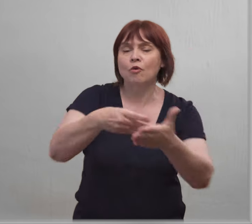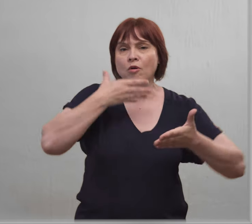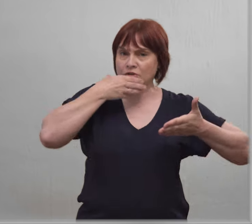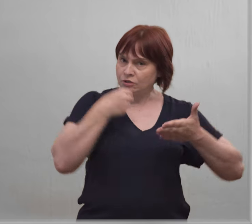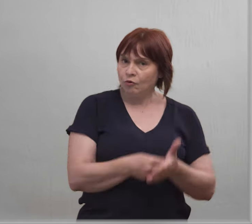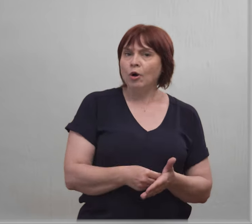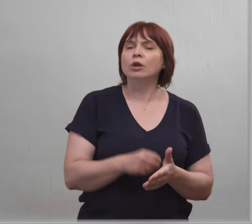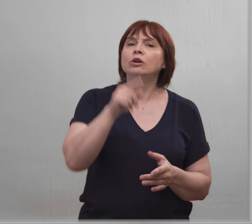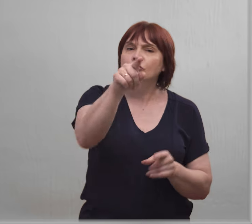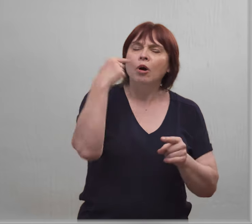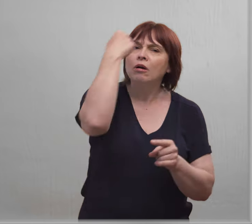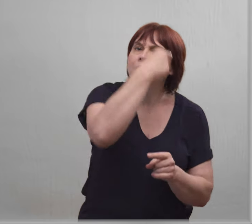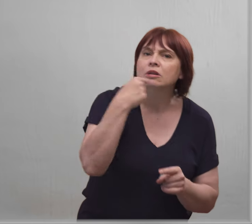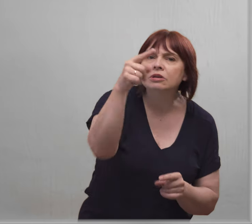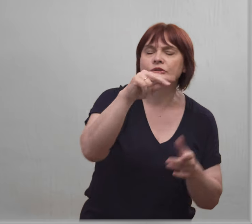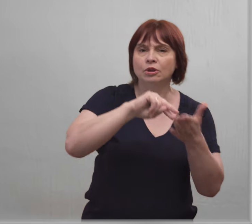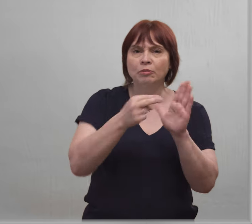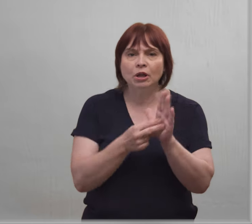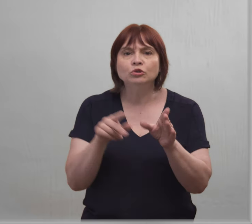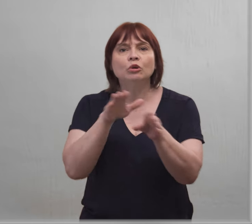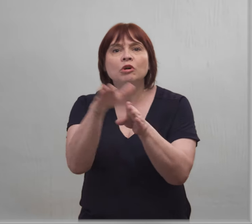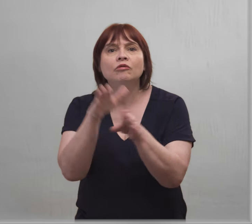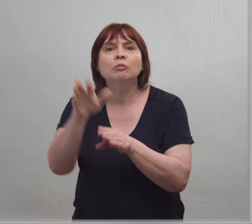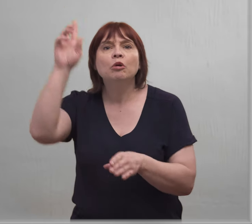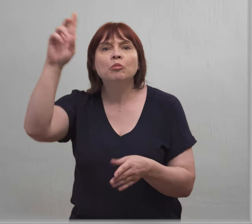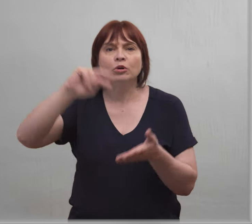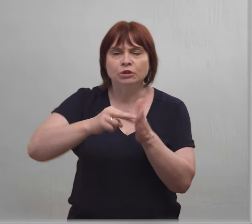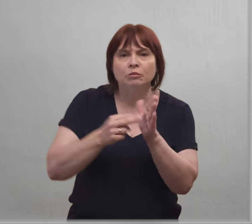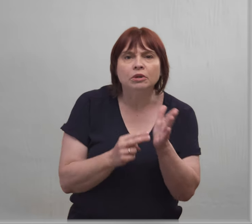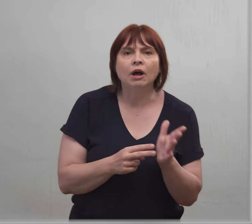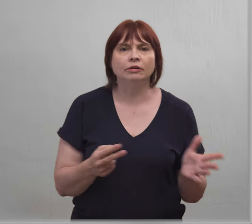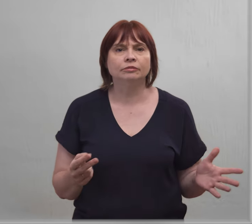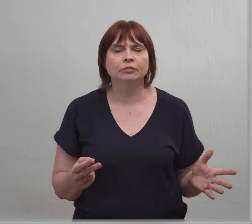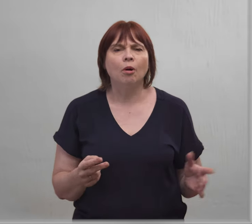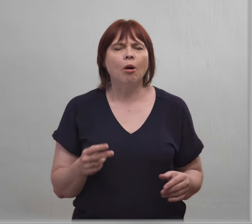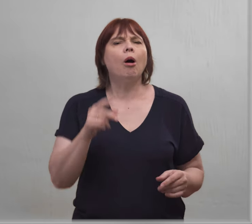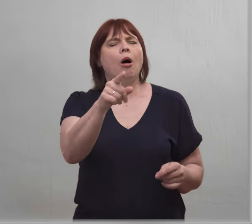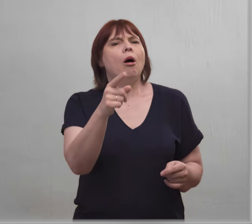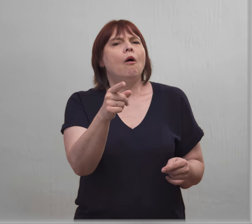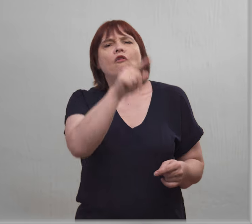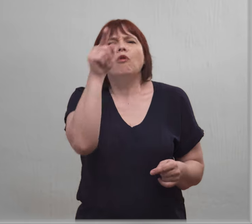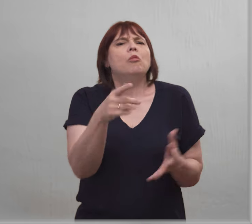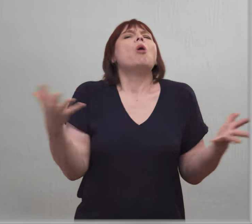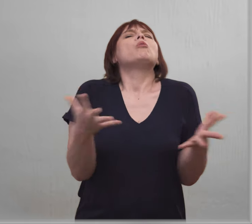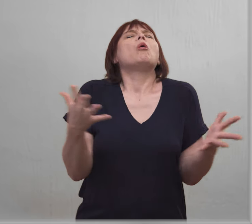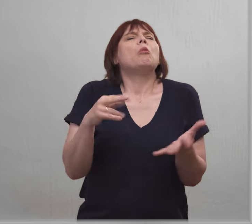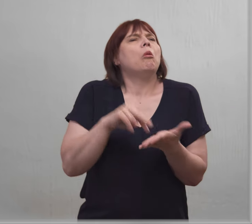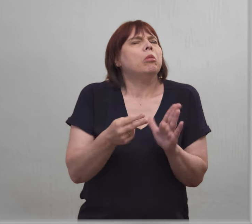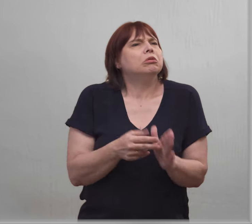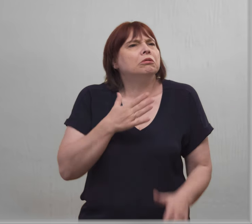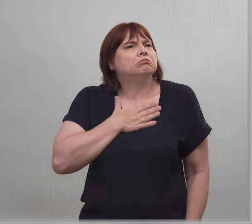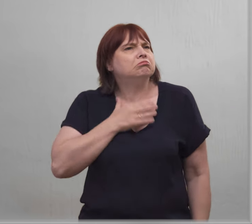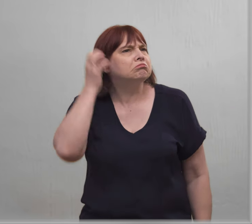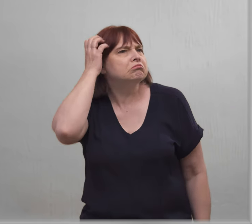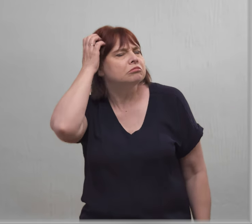земле. И чтобы понять, в чем этот план, нам нужно вернуться в самое начало. Бытие, 1 глава, 28 стих.